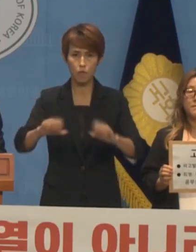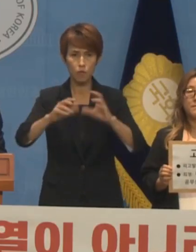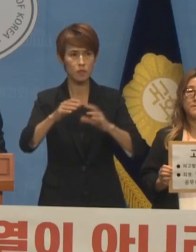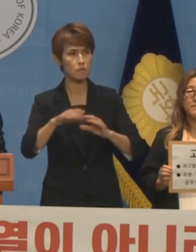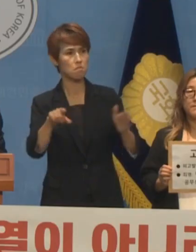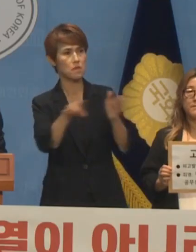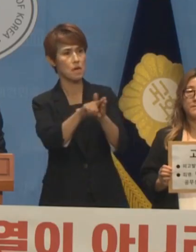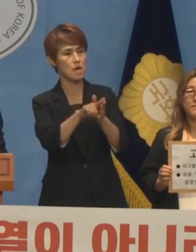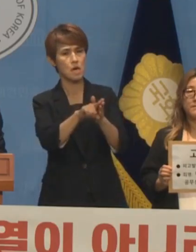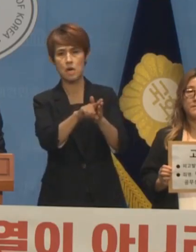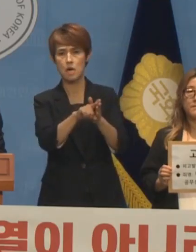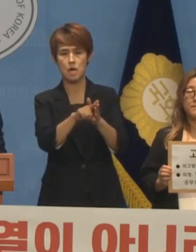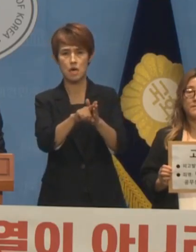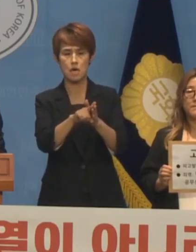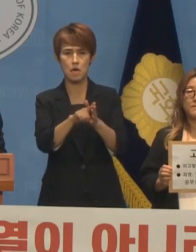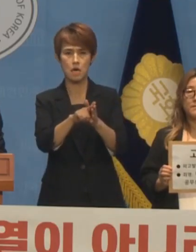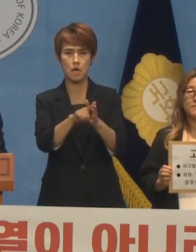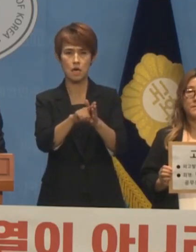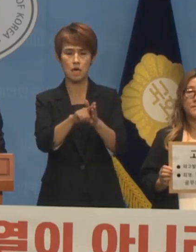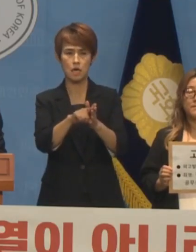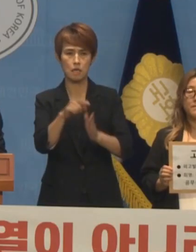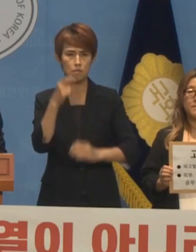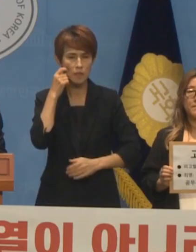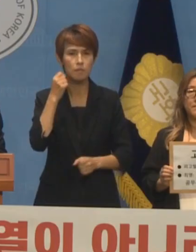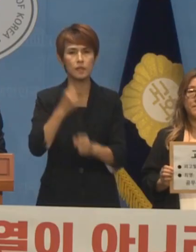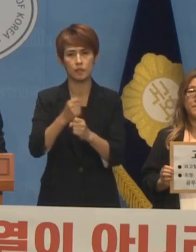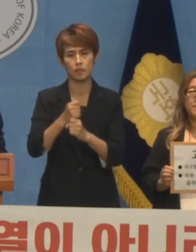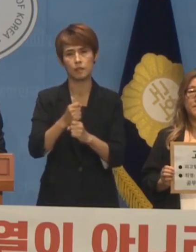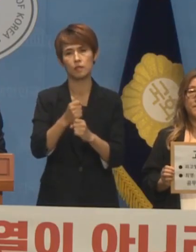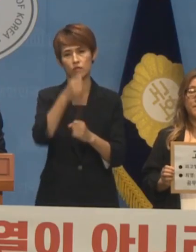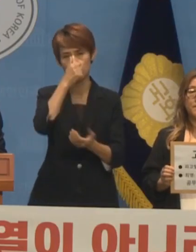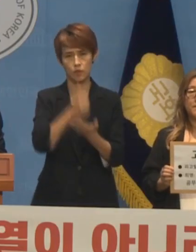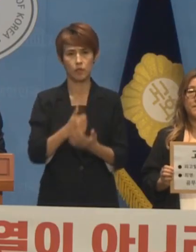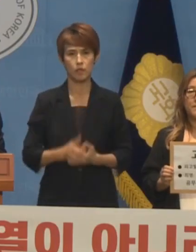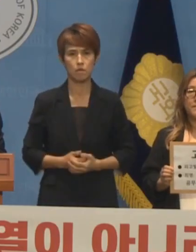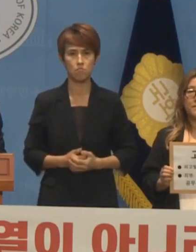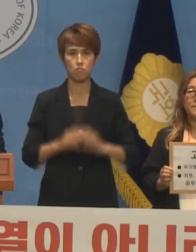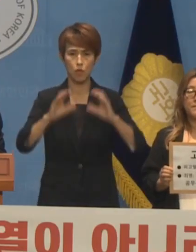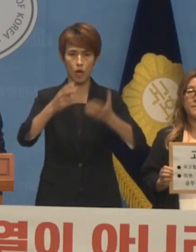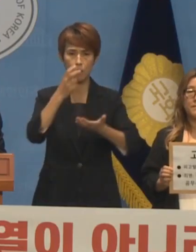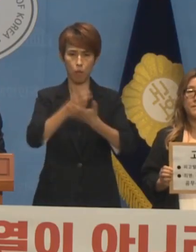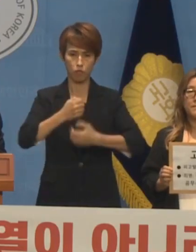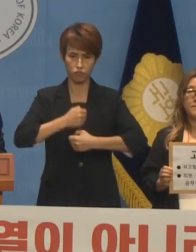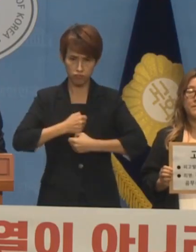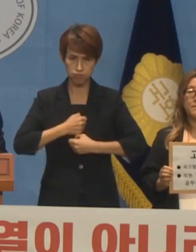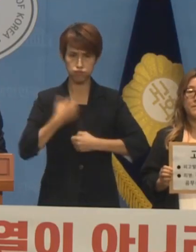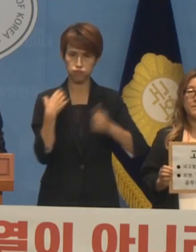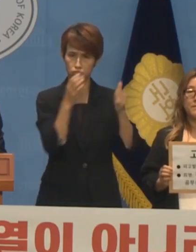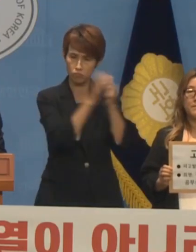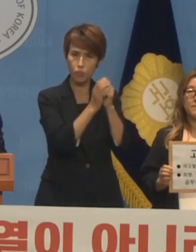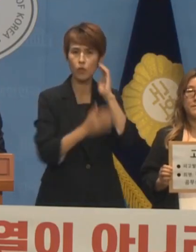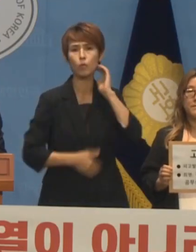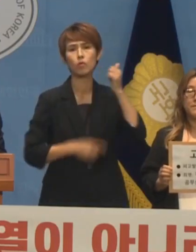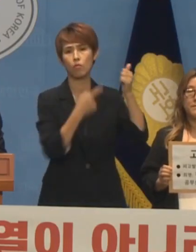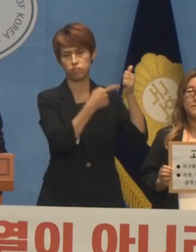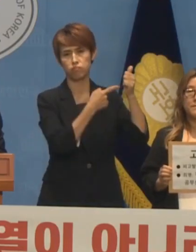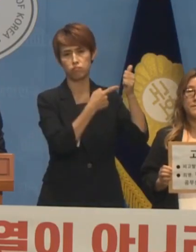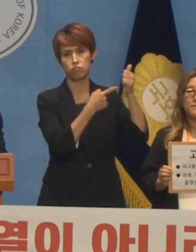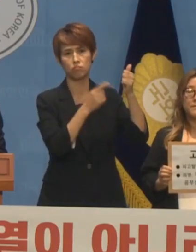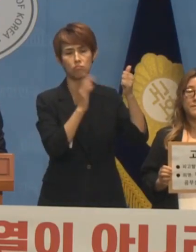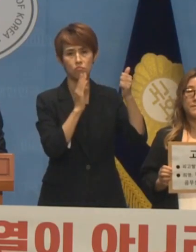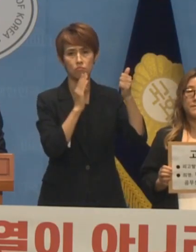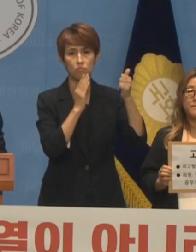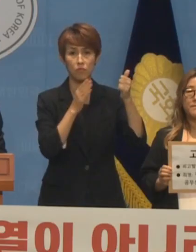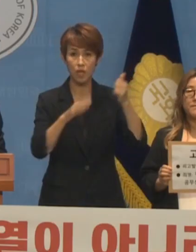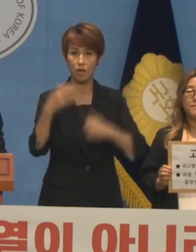신뢰를 심대하게 훼손시키는 등 그 누구보다 헌법을 수호해야 할 책무가 있는 1호